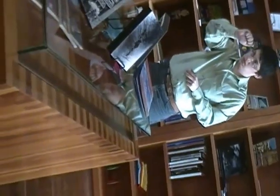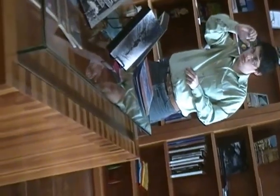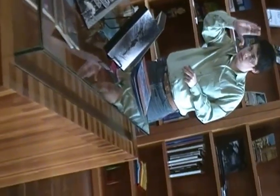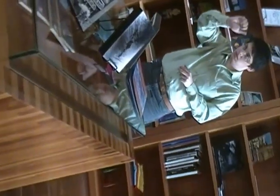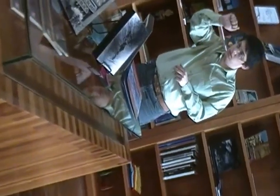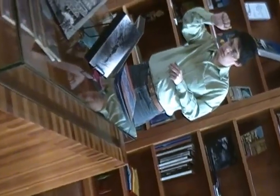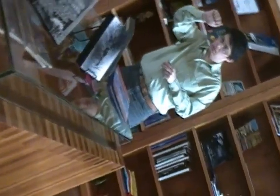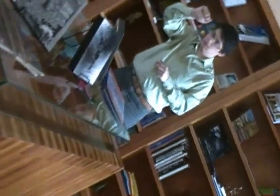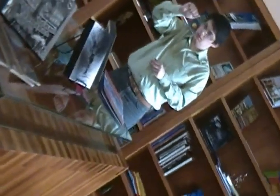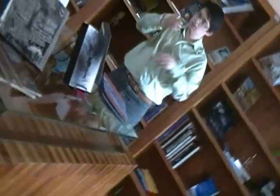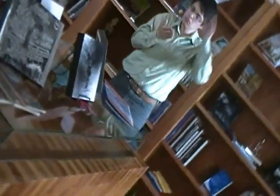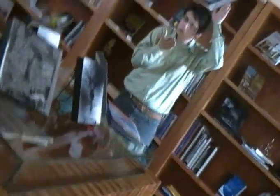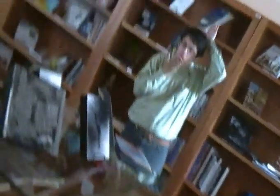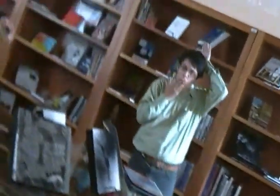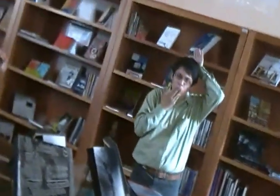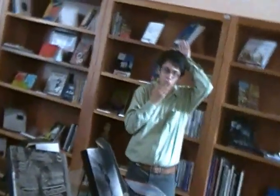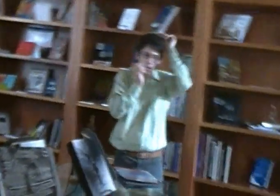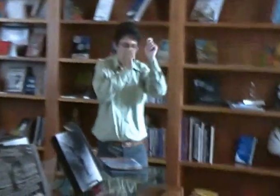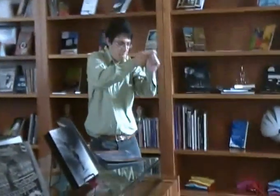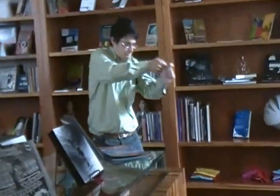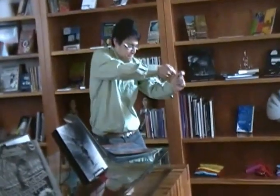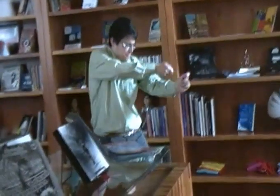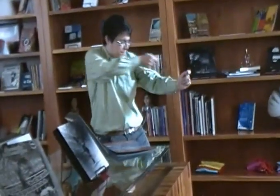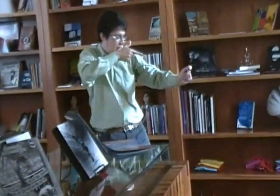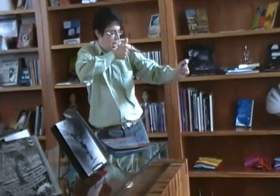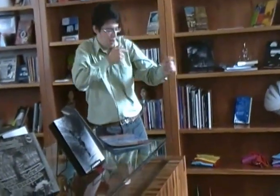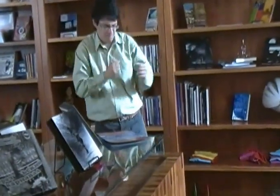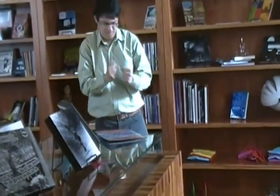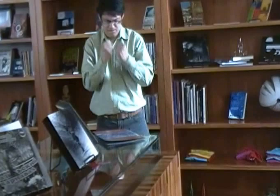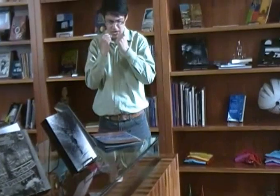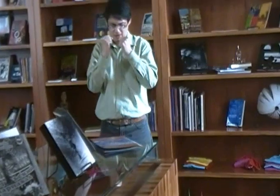A, tá, tá.